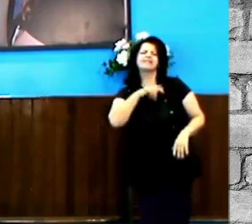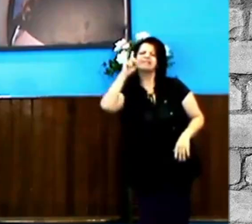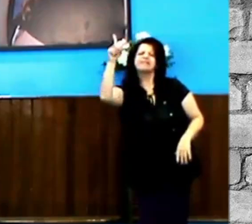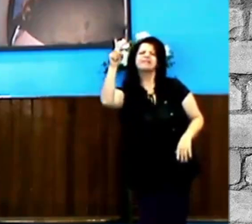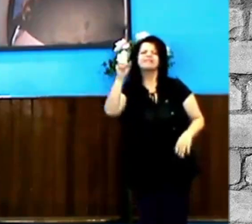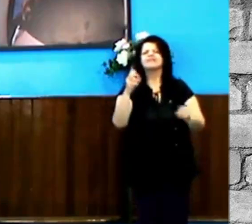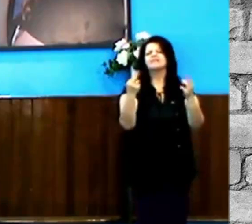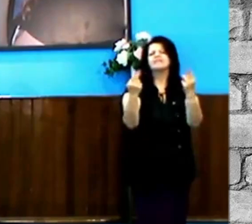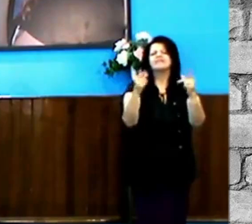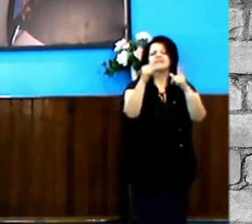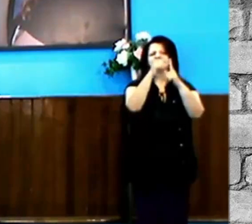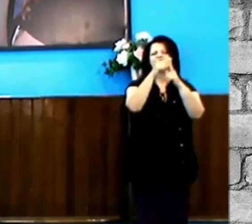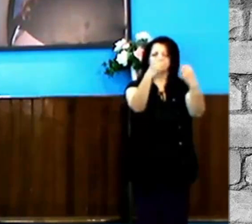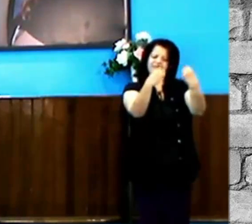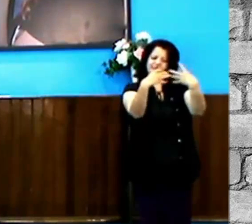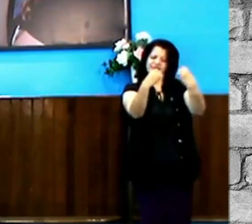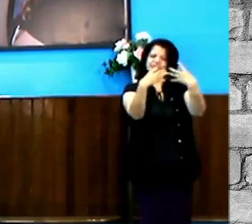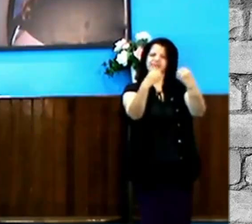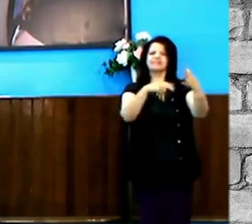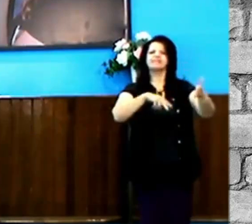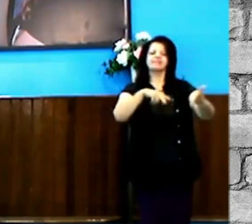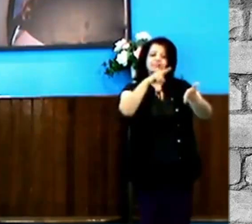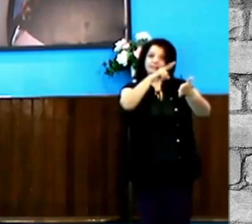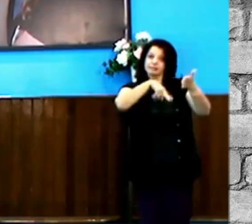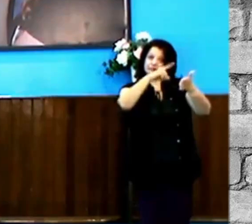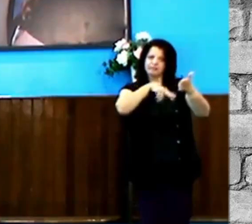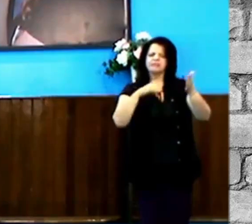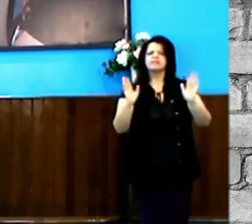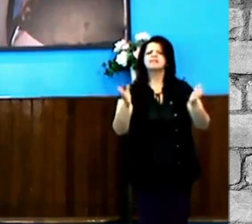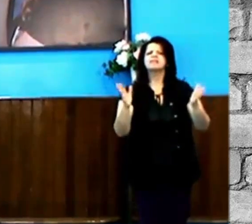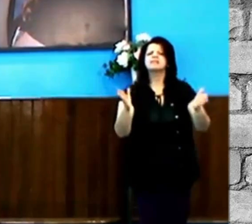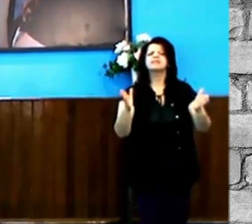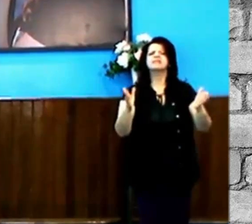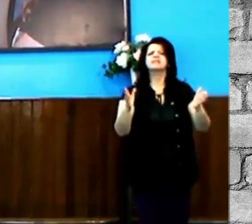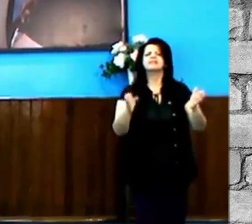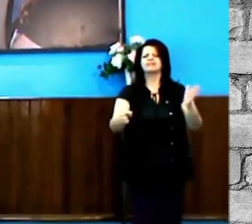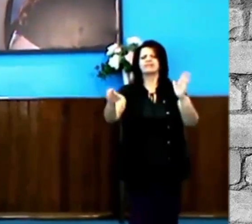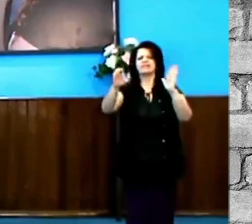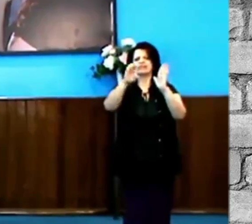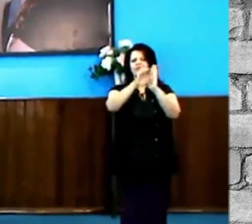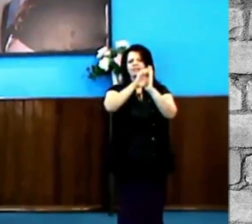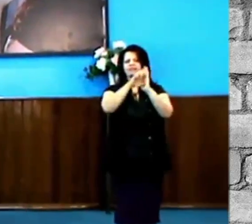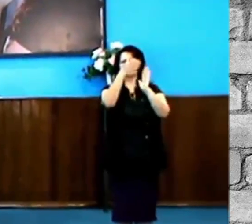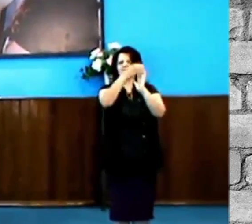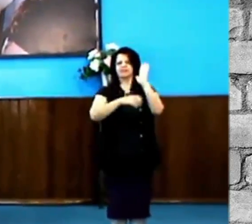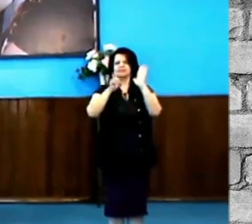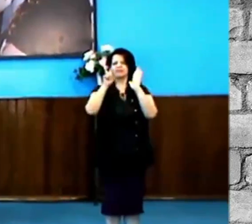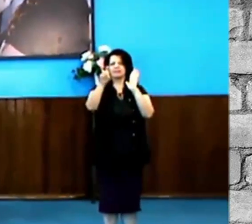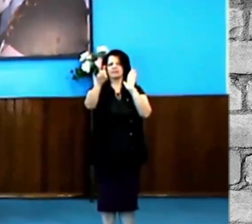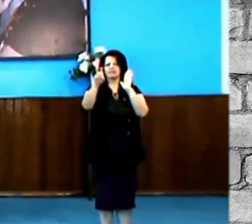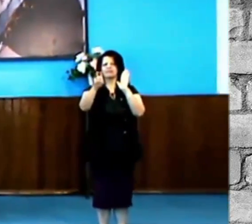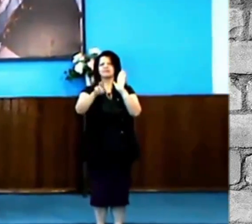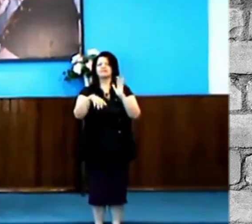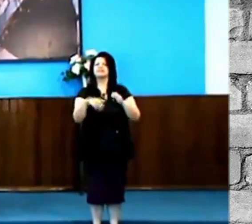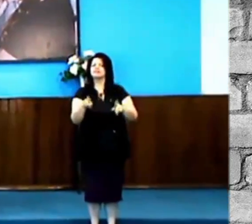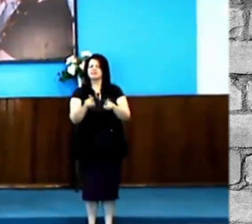nos orienta. O texto que eu gostaria de ler antes de cantar é o texto de Efésios, capítulo 5. É um texto também